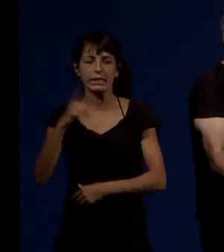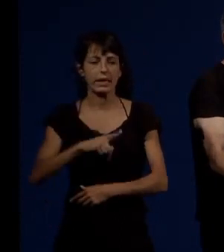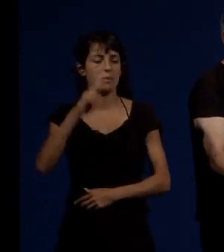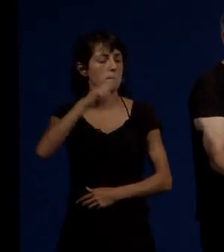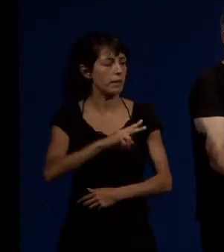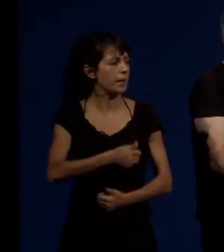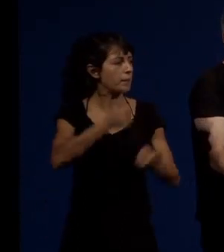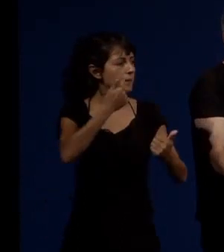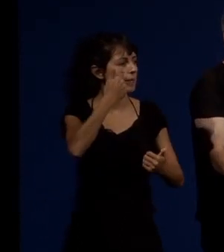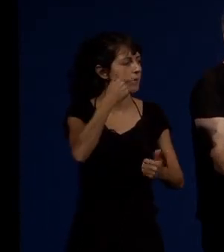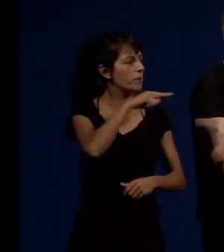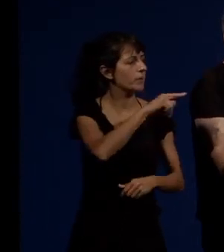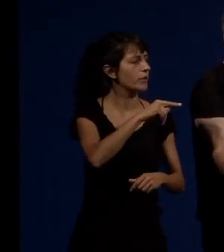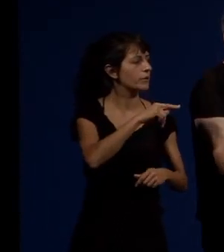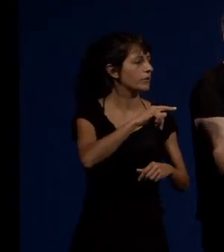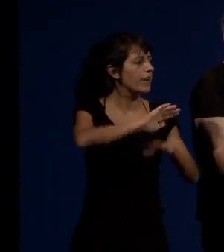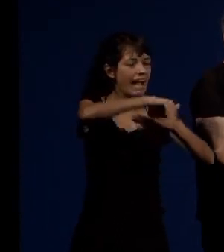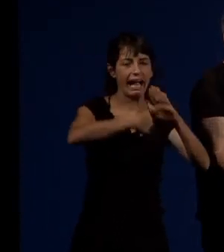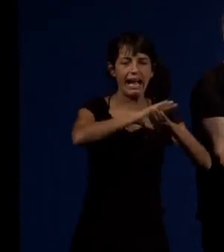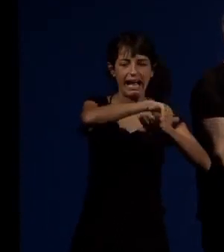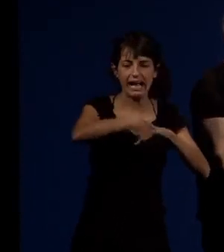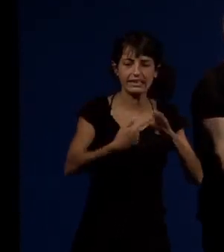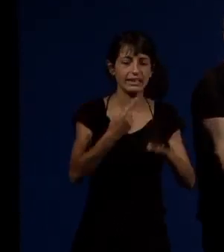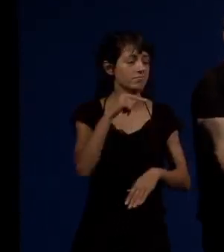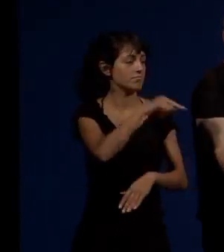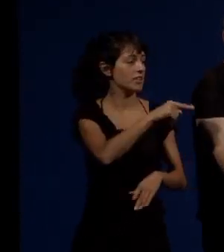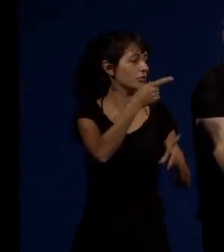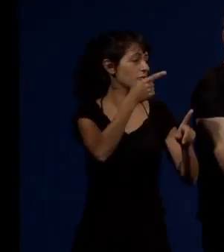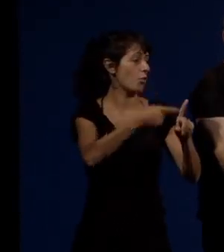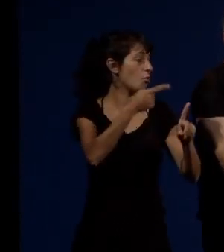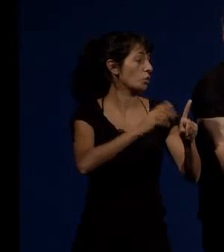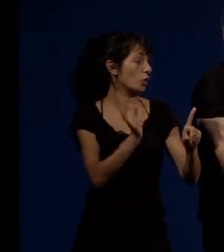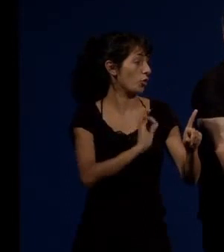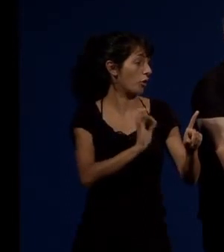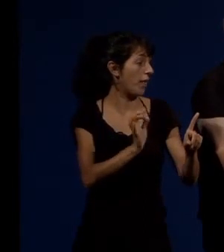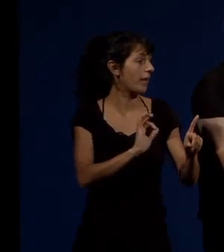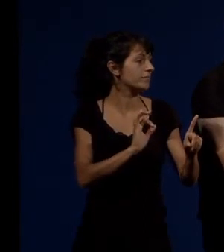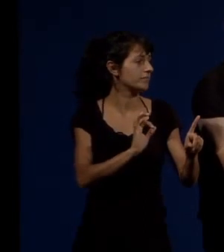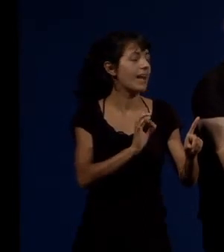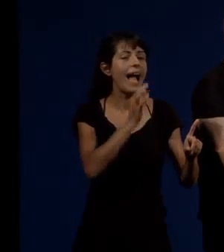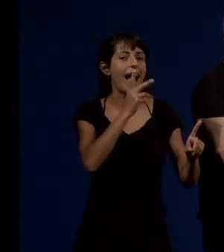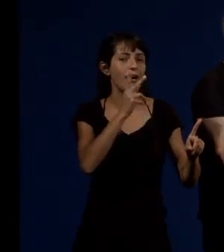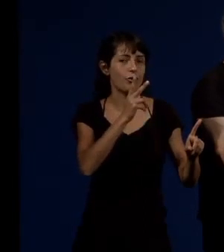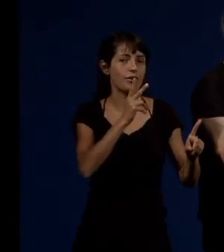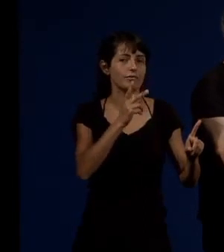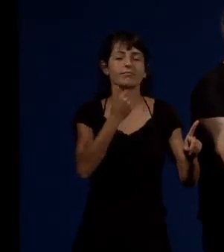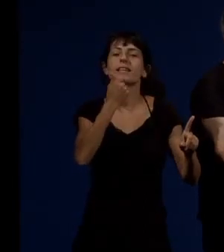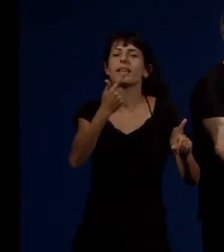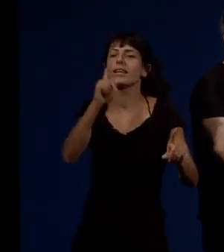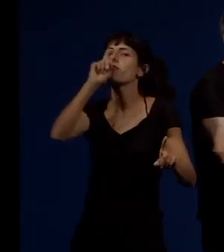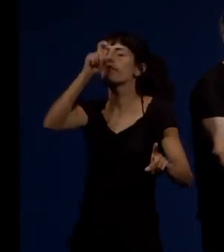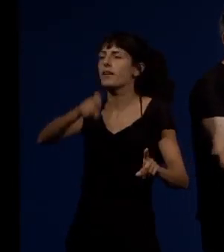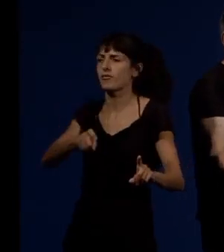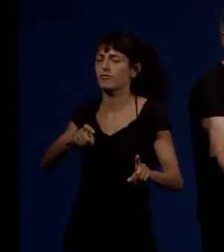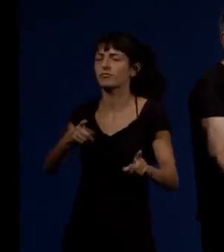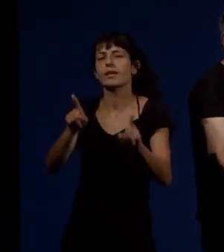unhas gasas que están sin usar, como vedes, porque é que se desmantelaban nada máis intentar usalas. Señor Feijóo, gran metáfora